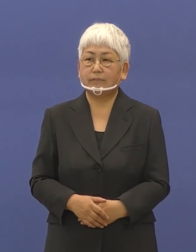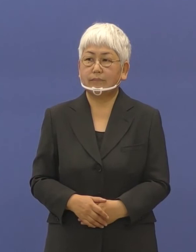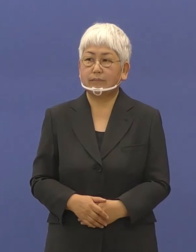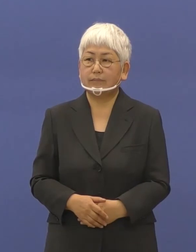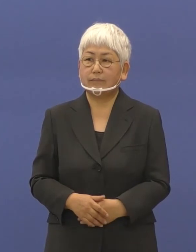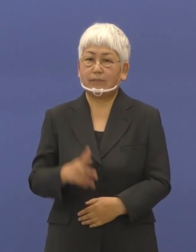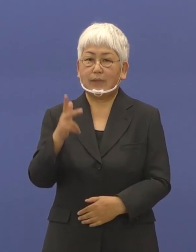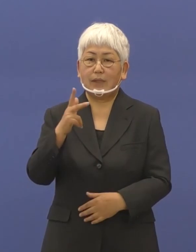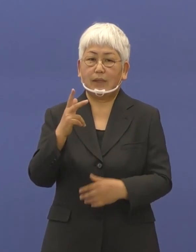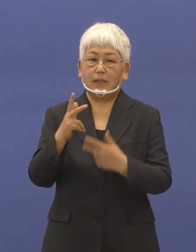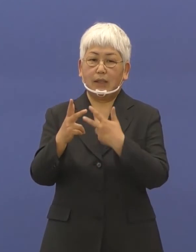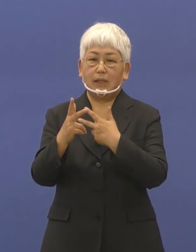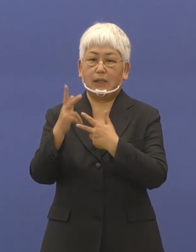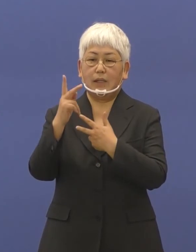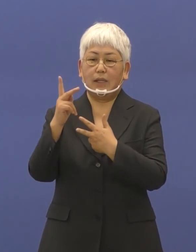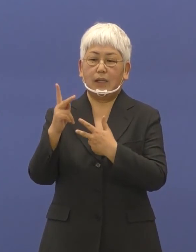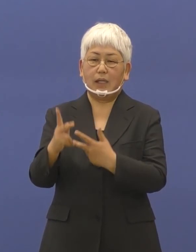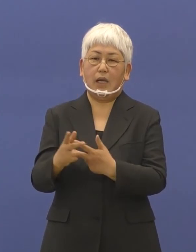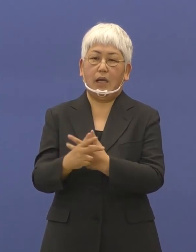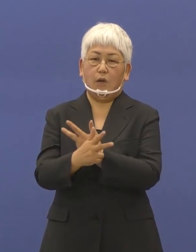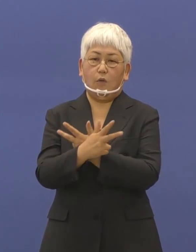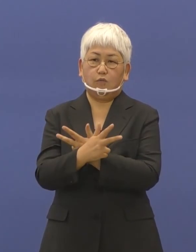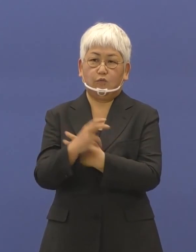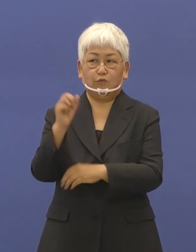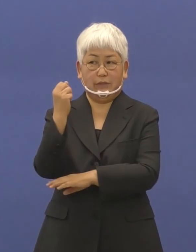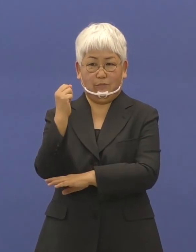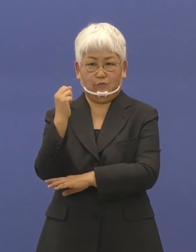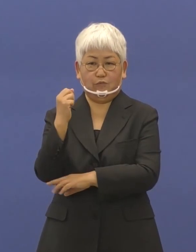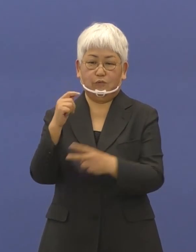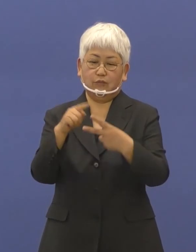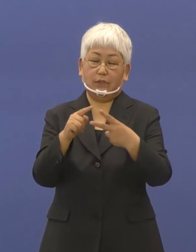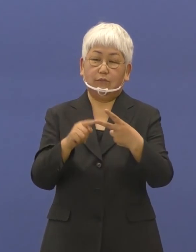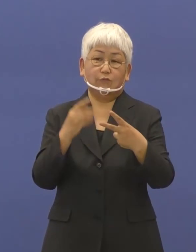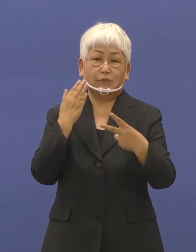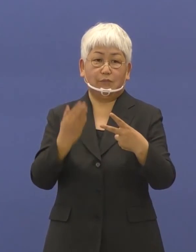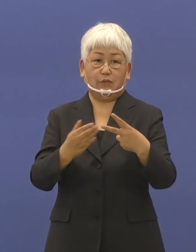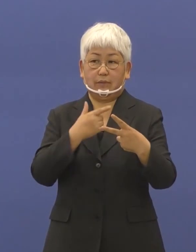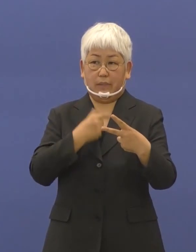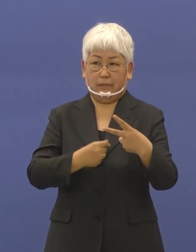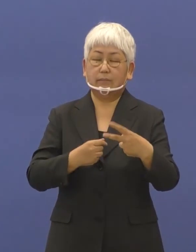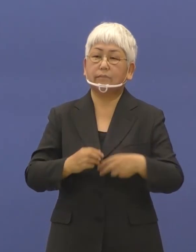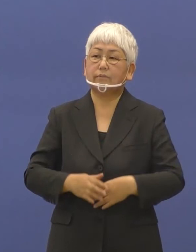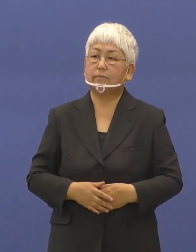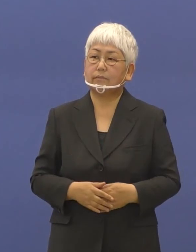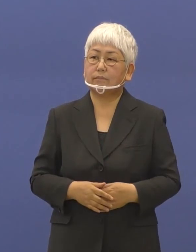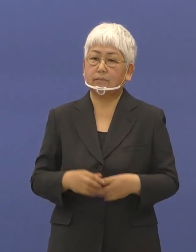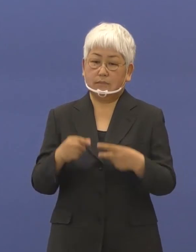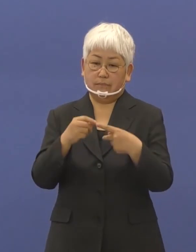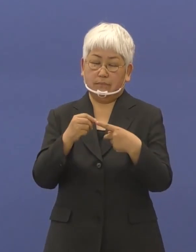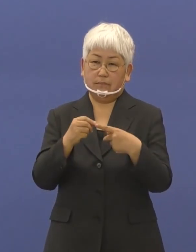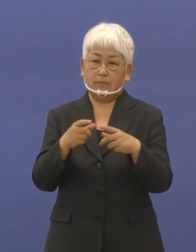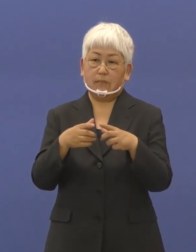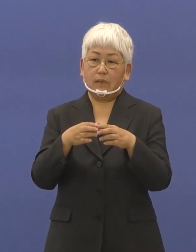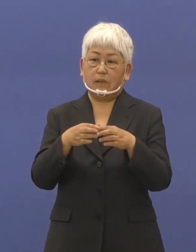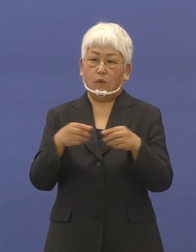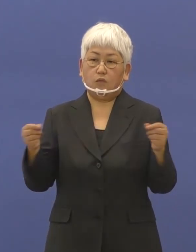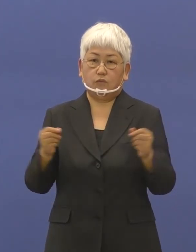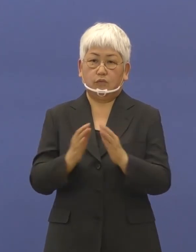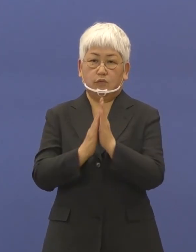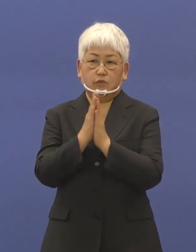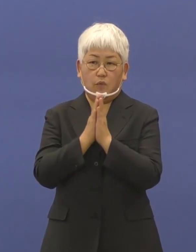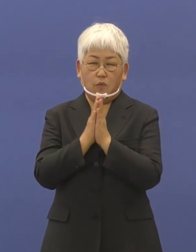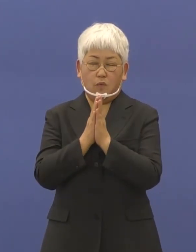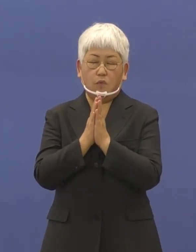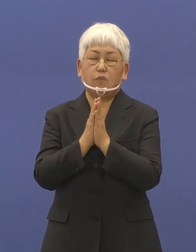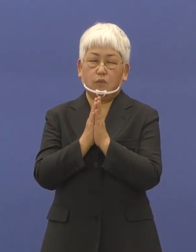河北新報の横川と申します。私からも大きく2点伺いたいんですけど、先ほど国葬の質問の中で判断